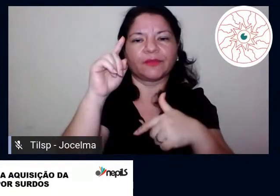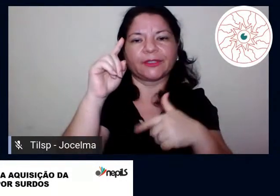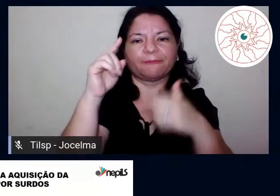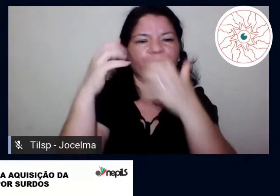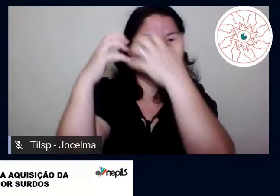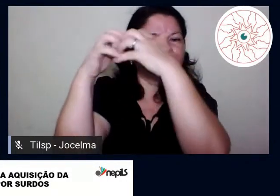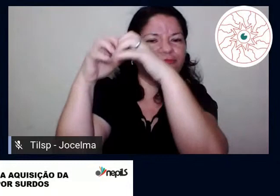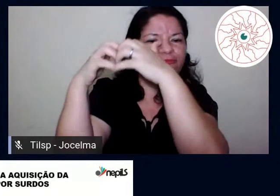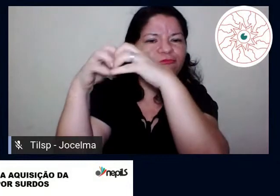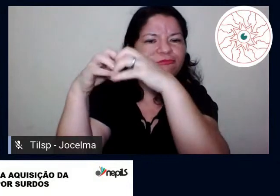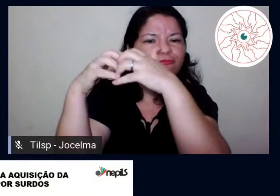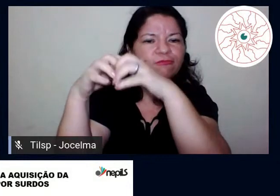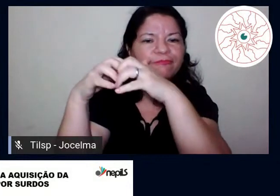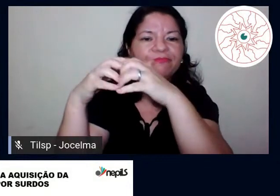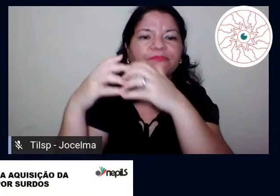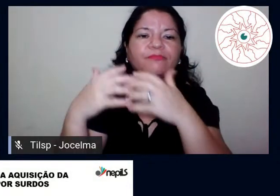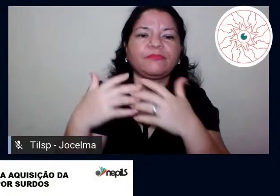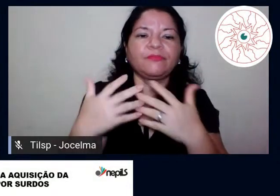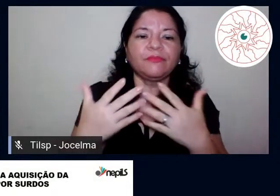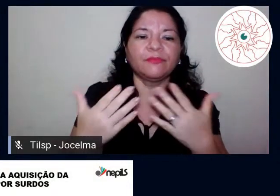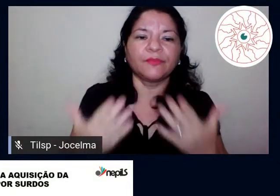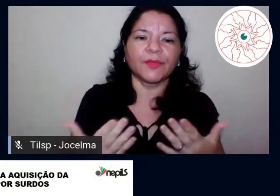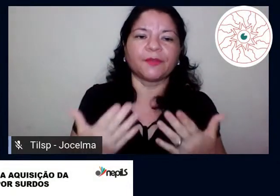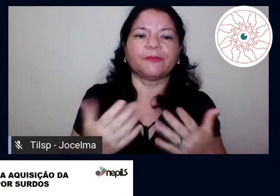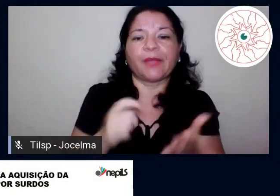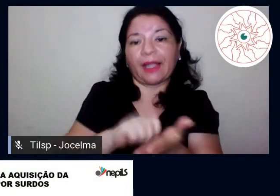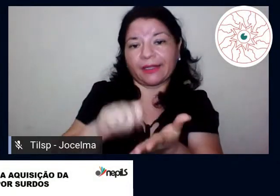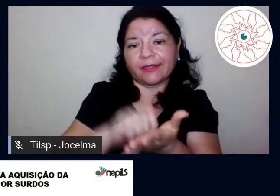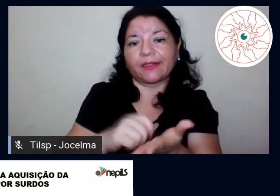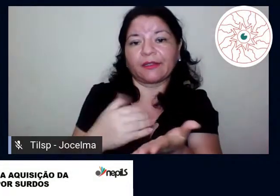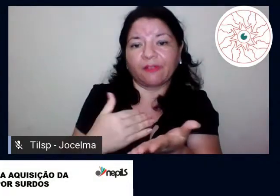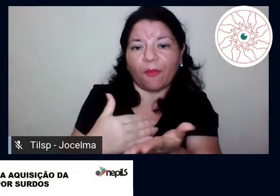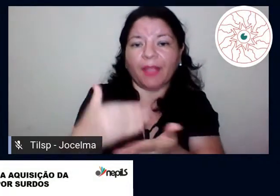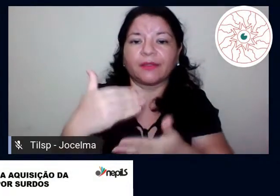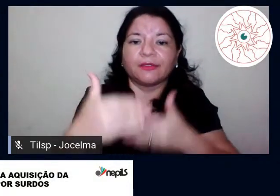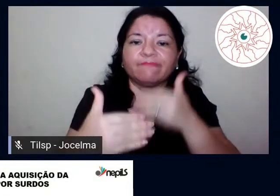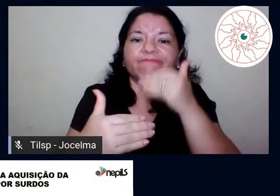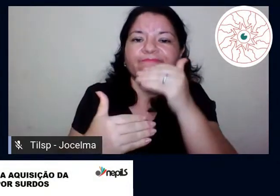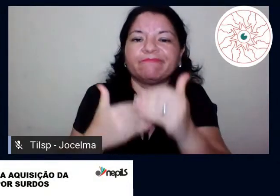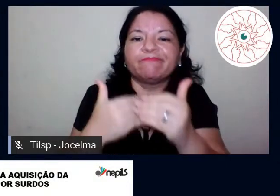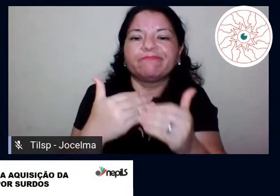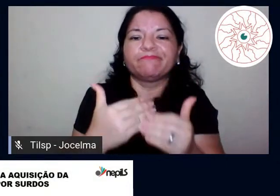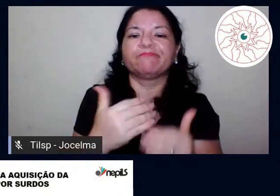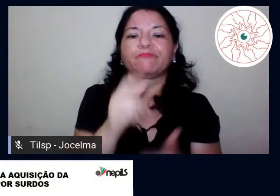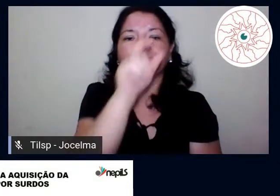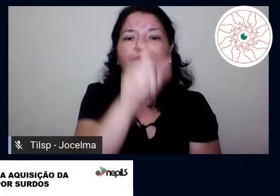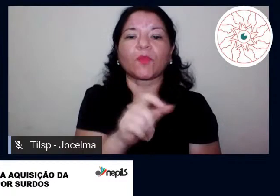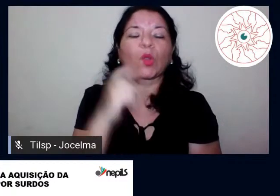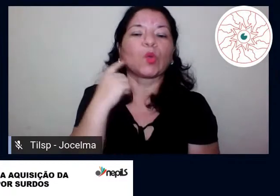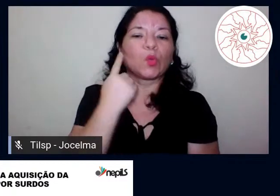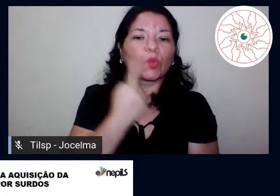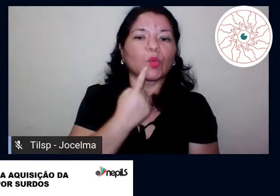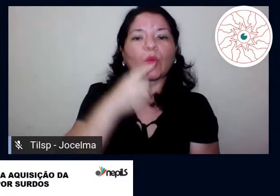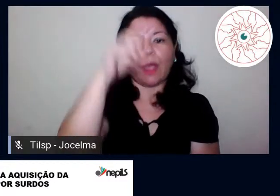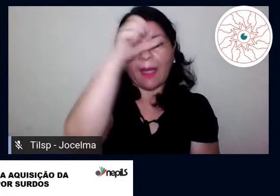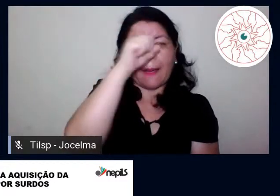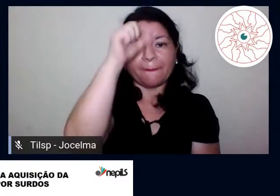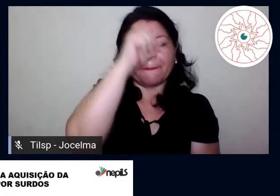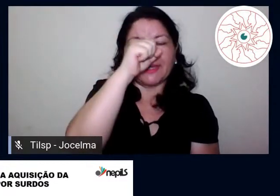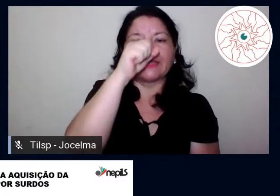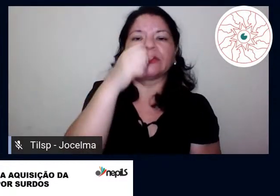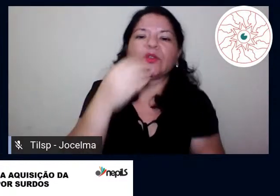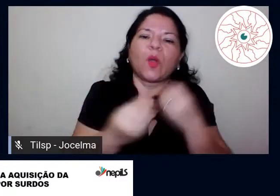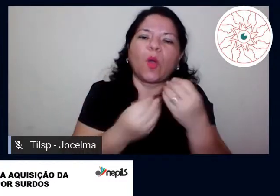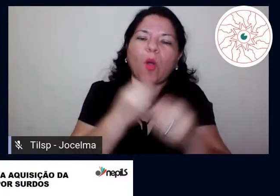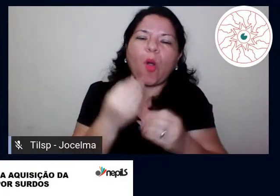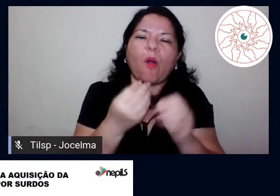passar dos anos, essa escrita se desenvolve. eh a o indivíduo aprende sobre eh aspectos tanto